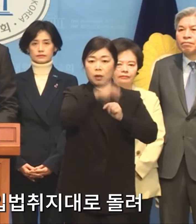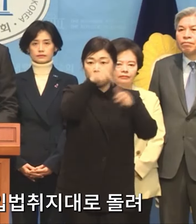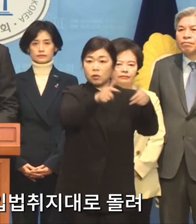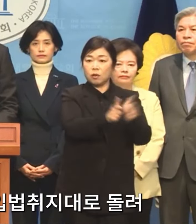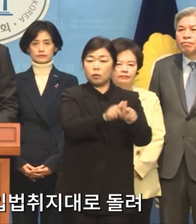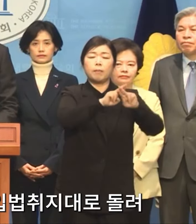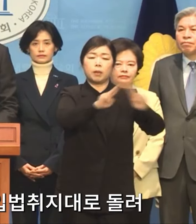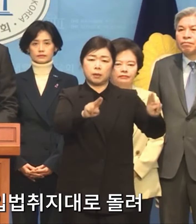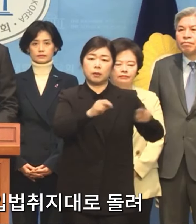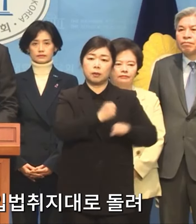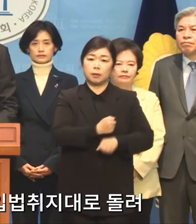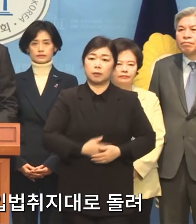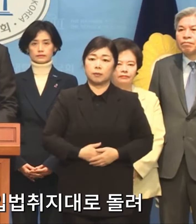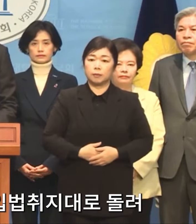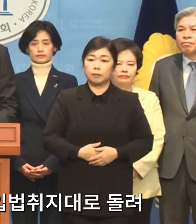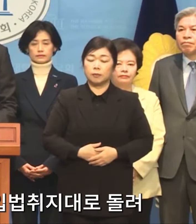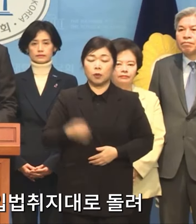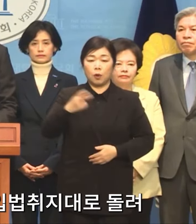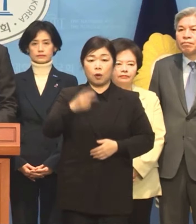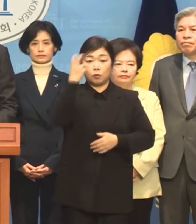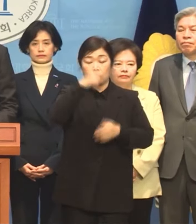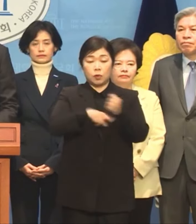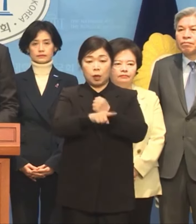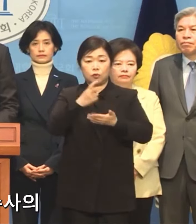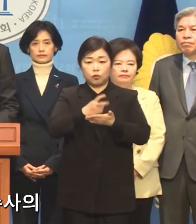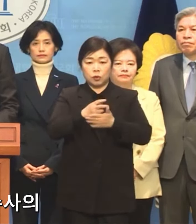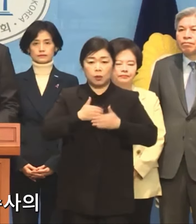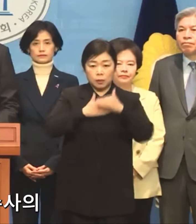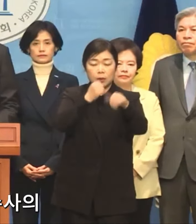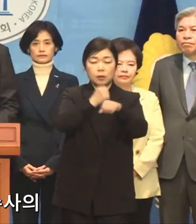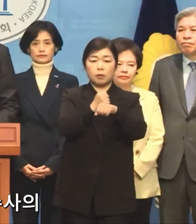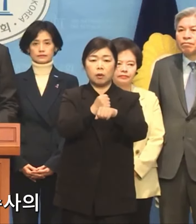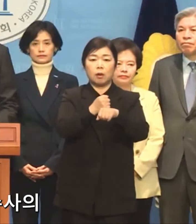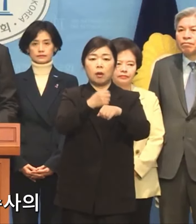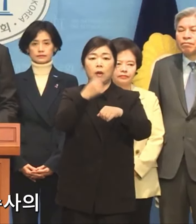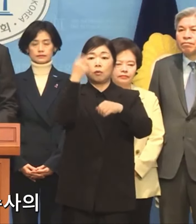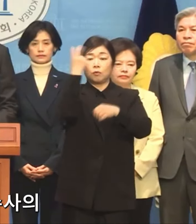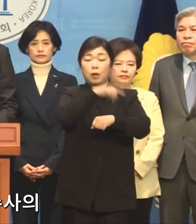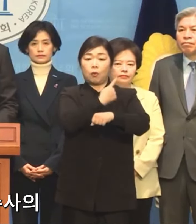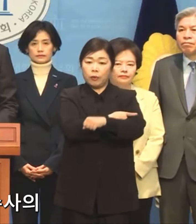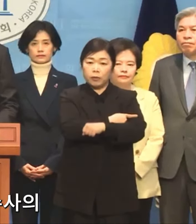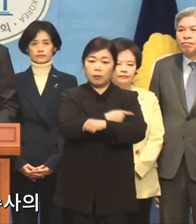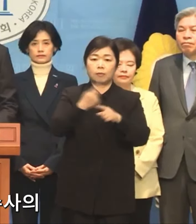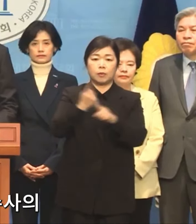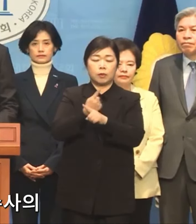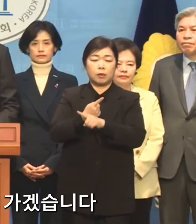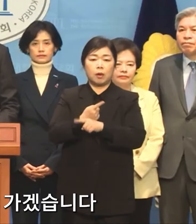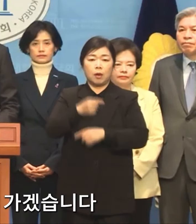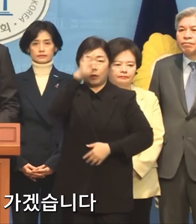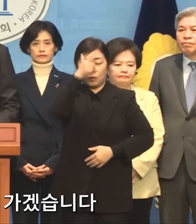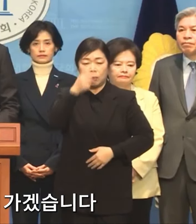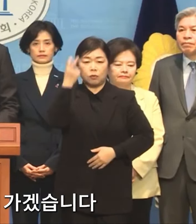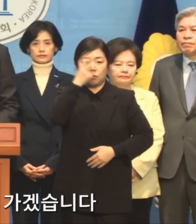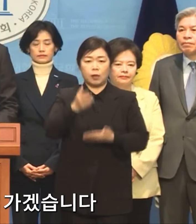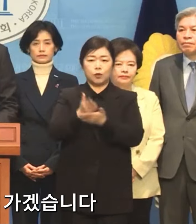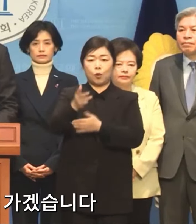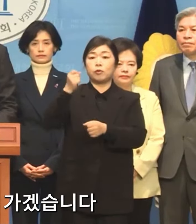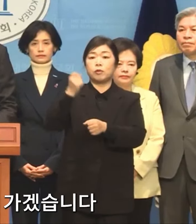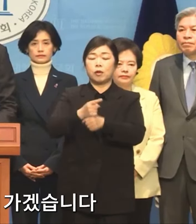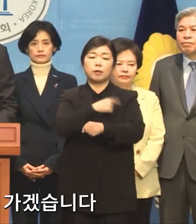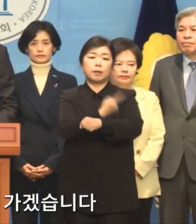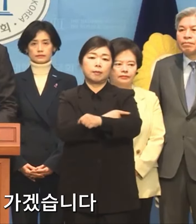수사 행 입법 취지대로 돌려 수사권 개혁 취지대로 경찰수사의 전문성과